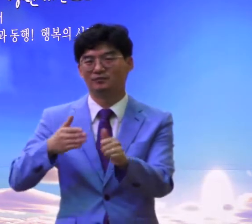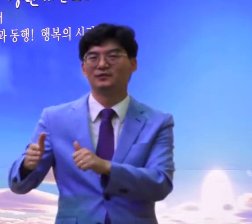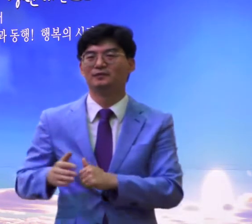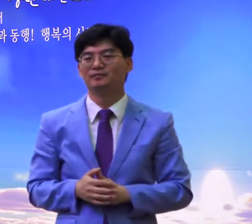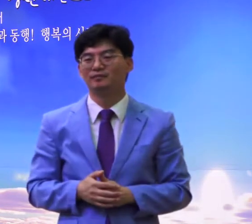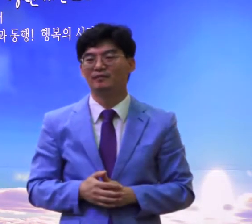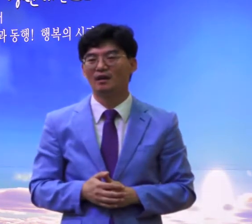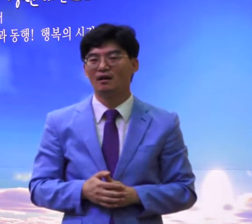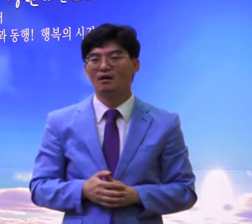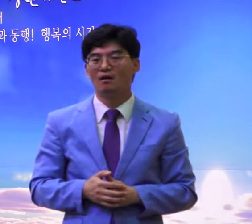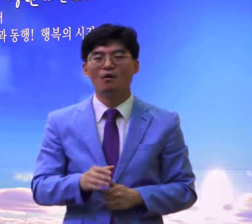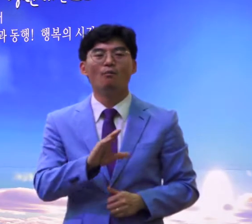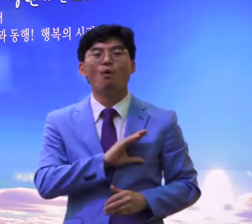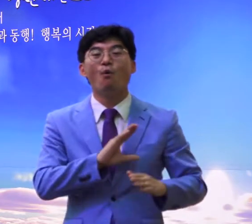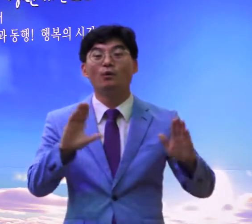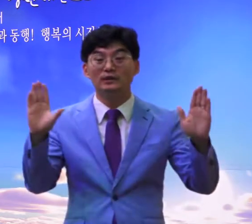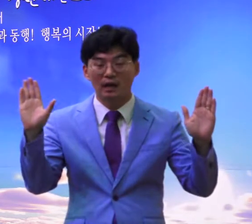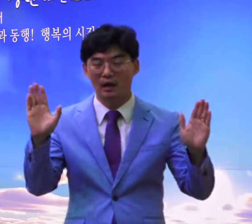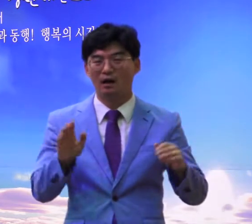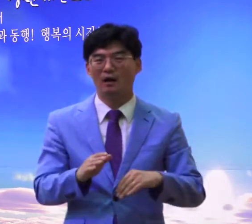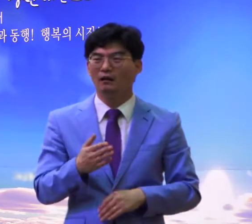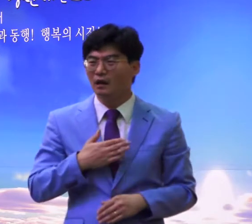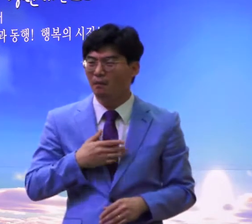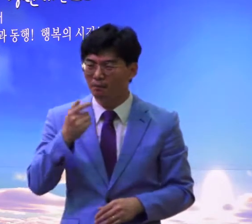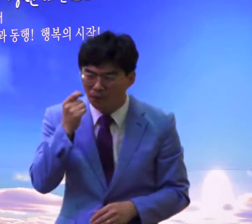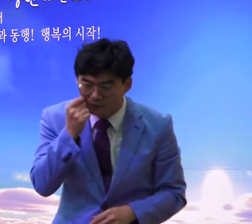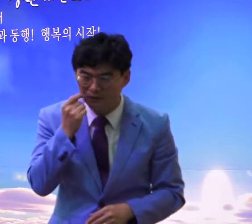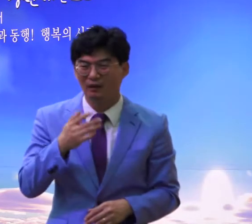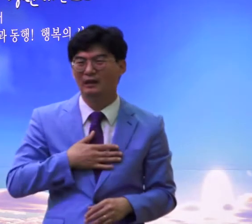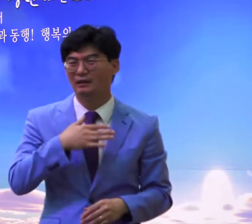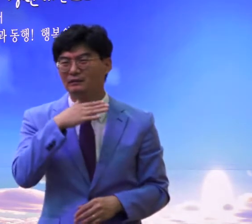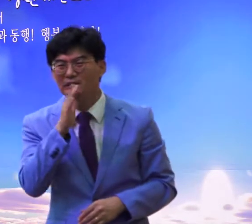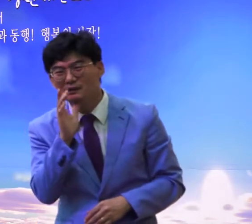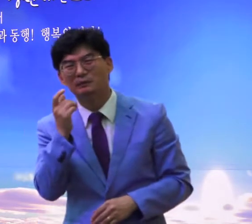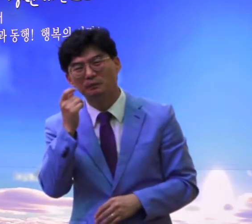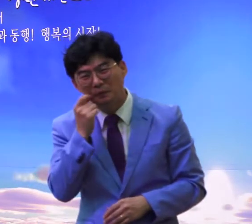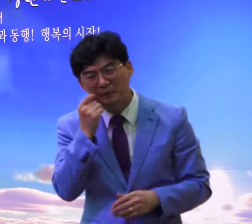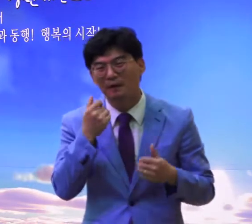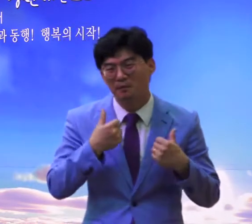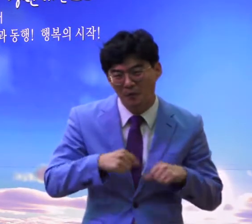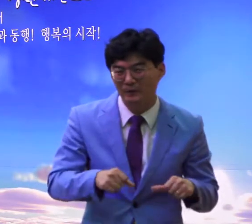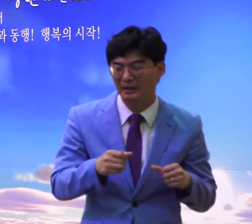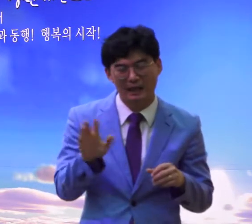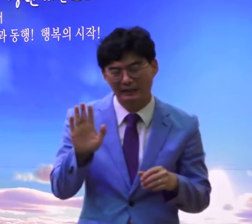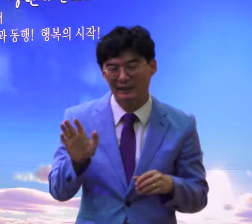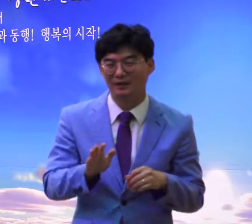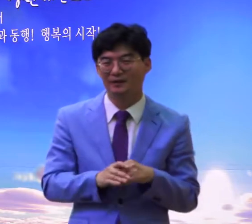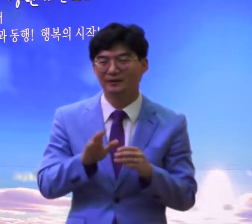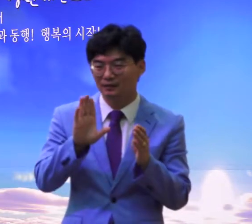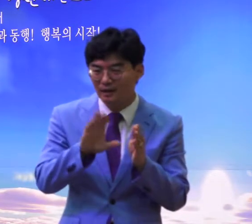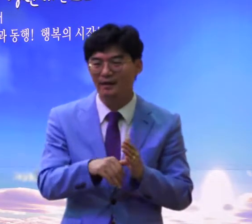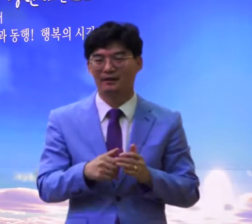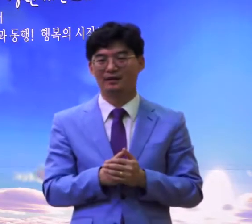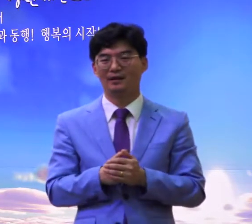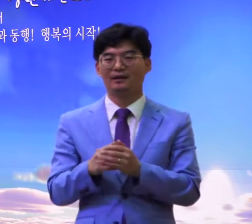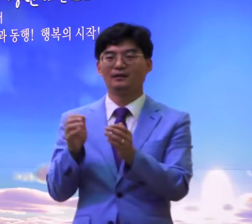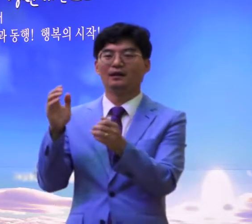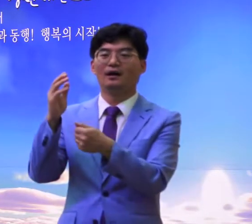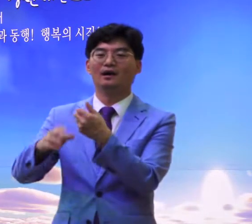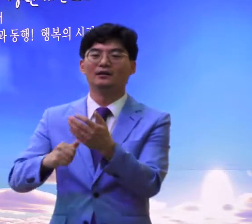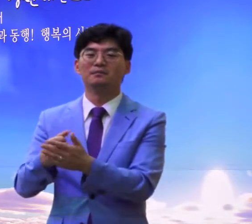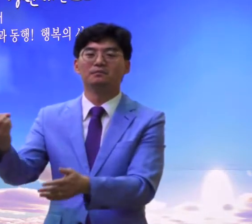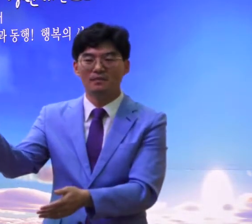못하겠어요. 더 이상 일어날 수 없어요. 나는 다 끝났어요. 라고 생각이 될 때에, 그럴 때일지라도